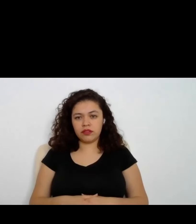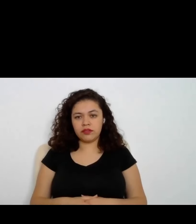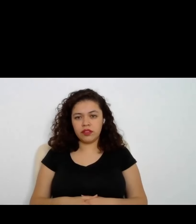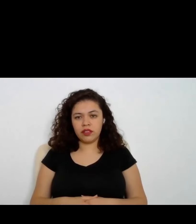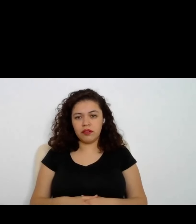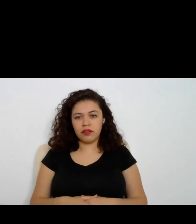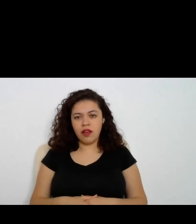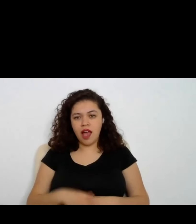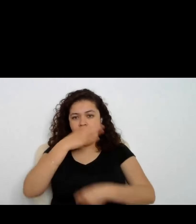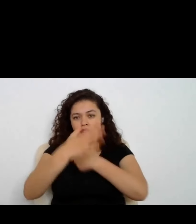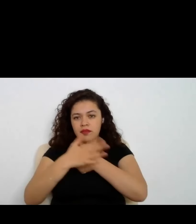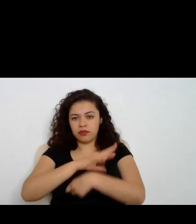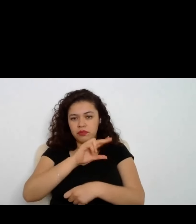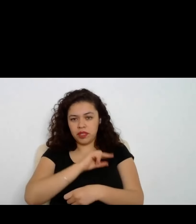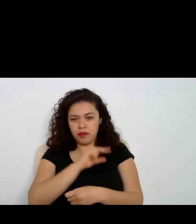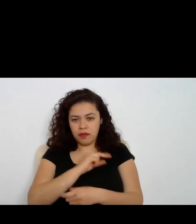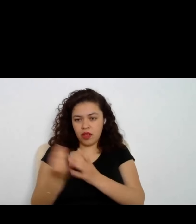moral un aviso de privacidad.